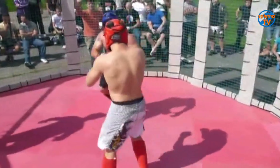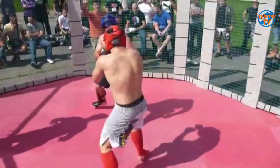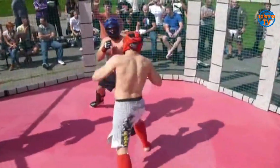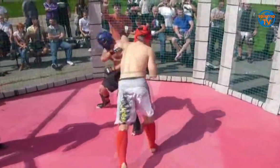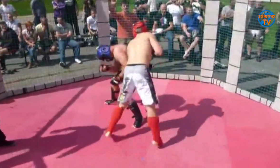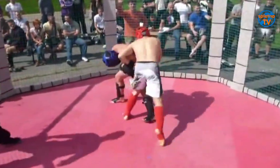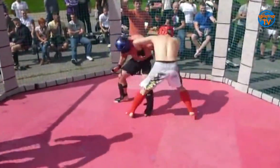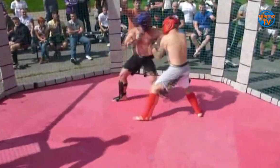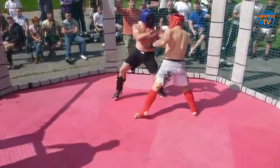Ajde!